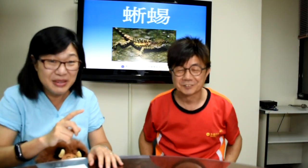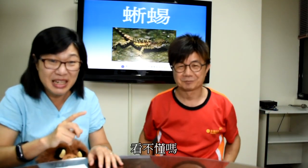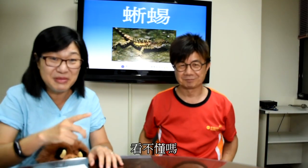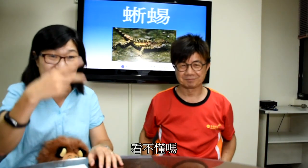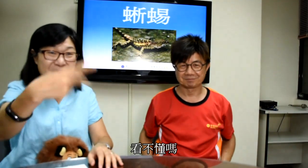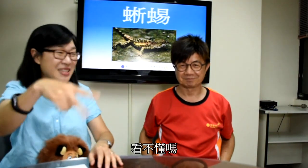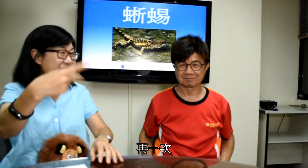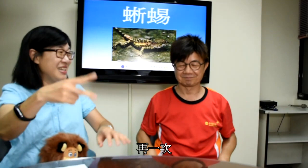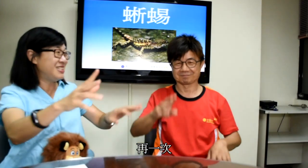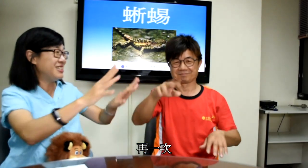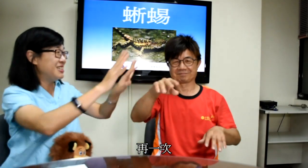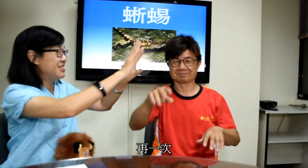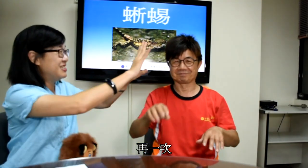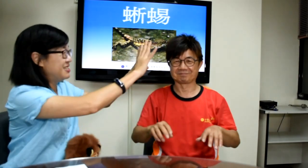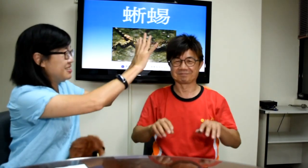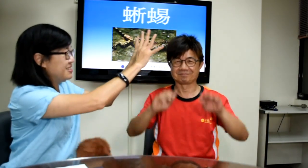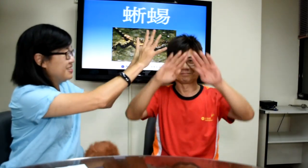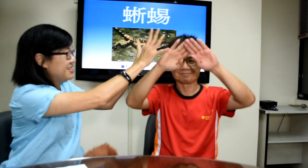看不懂吗？再一次，